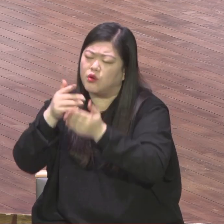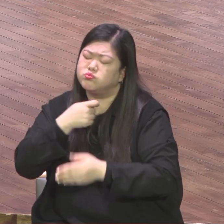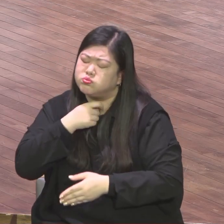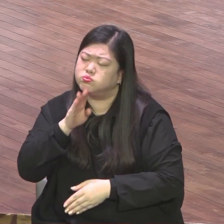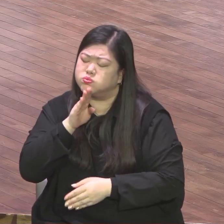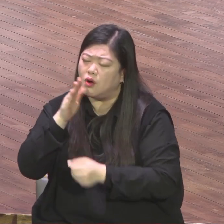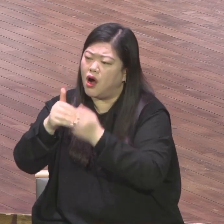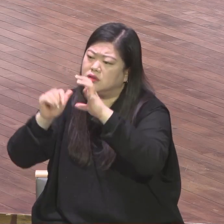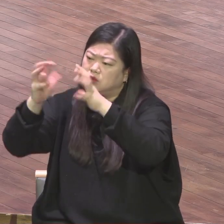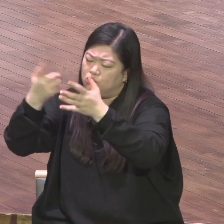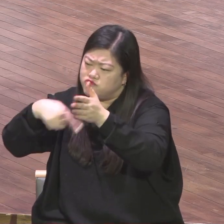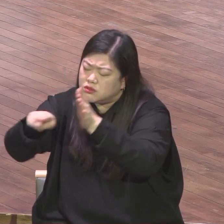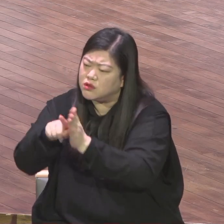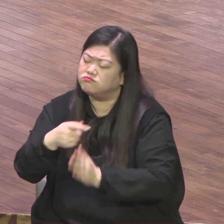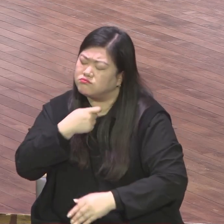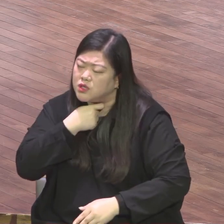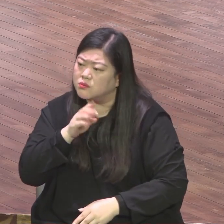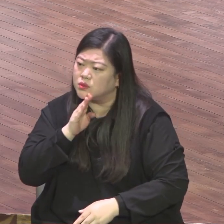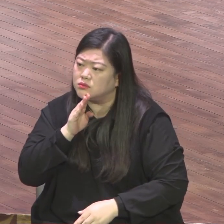회복해 나갈 수 있는가?